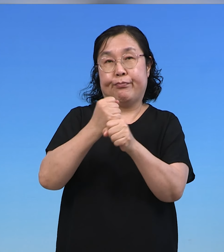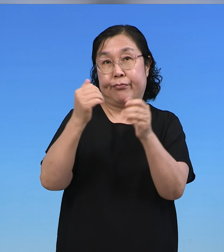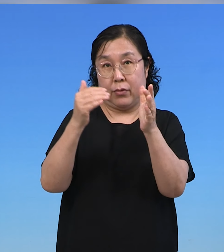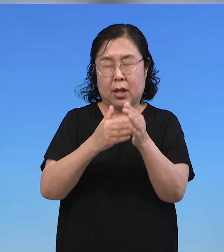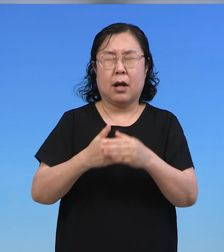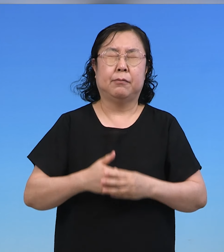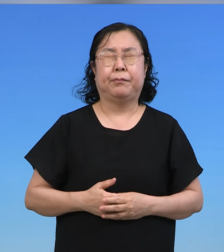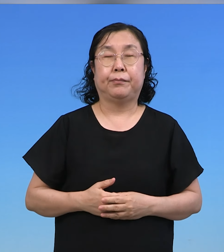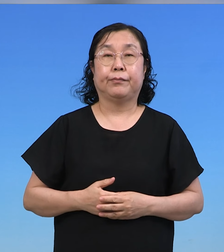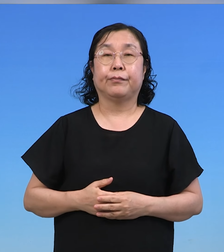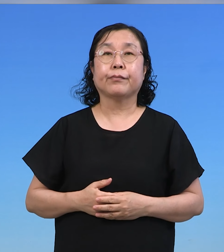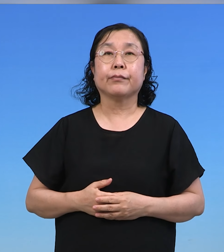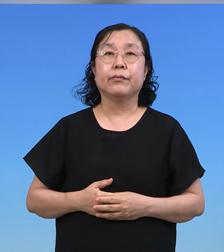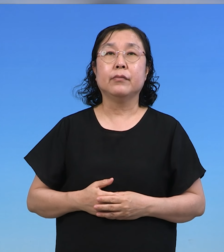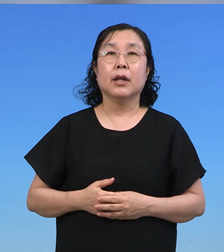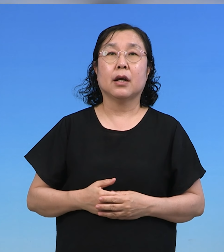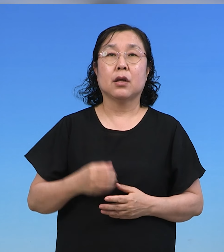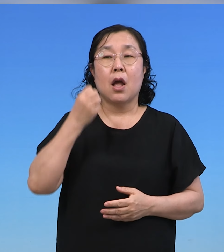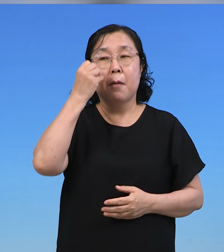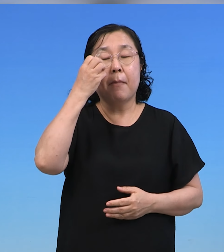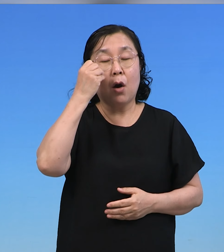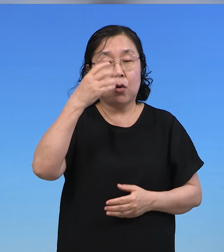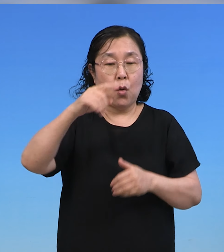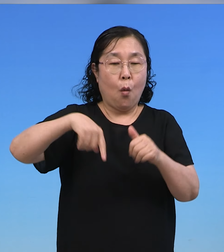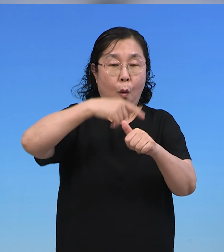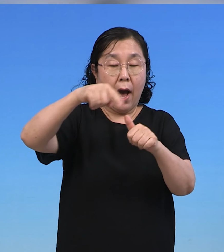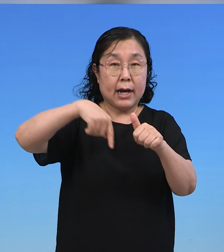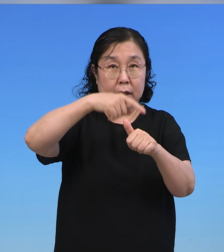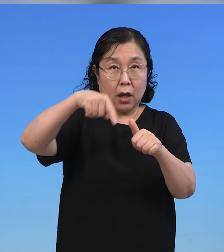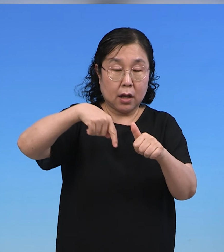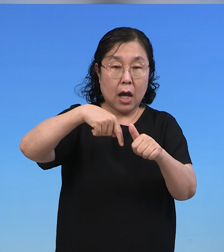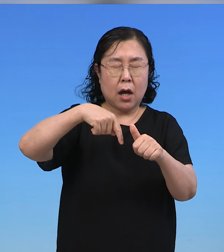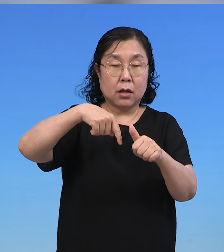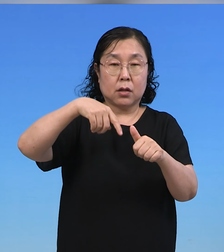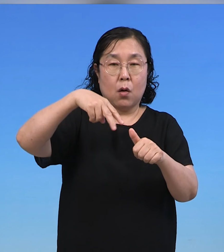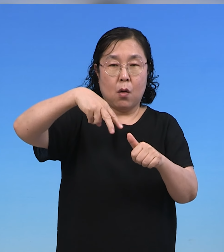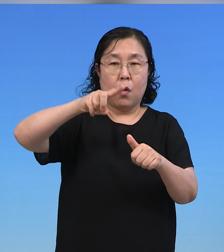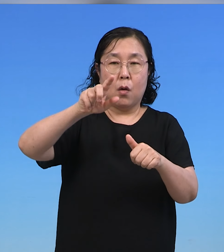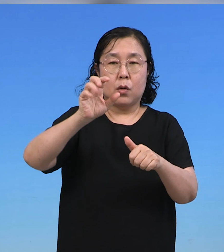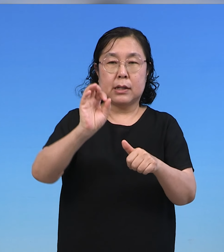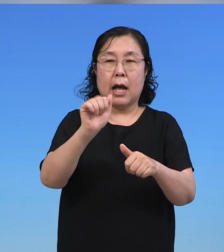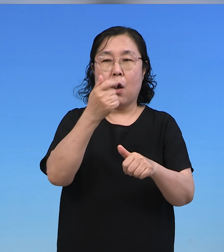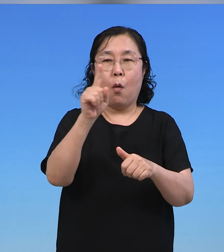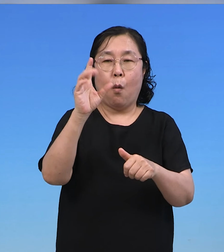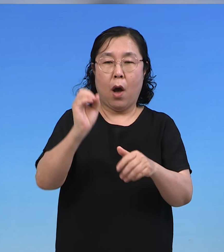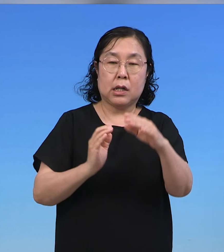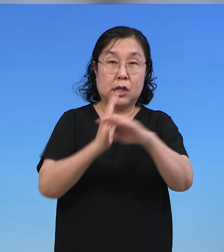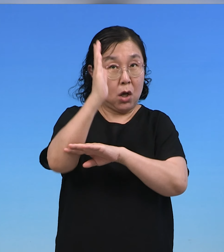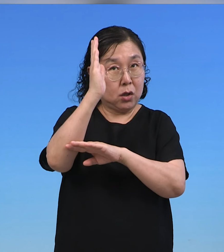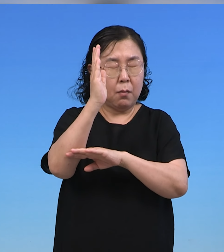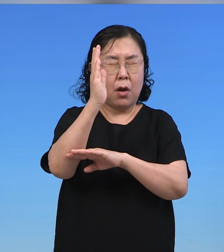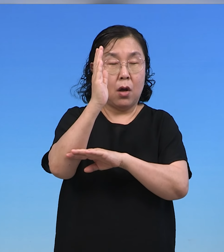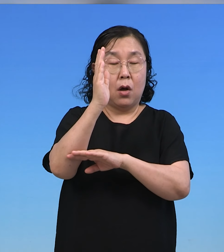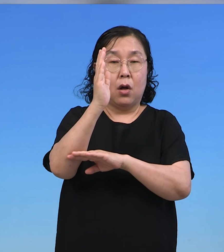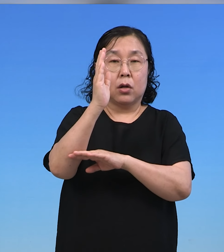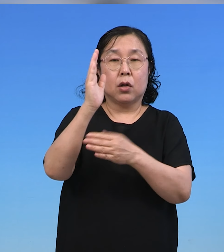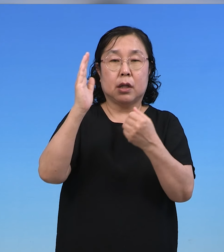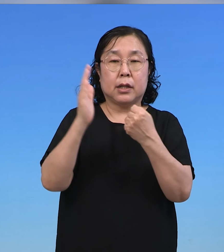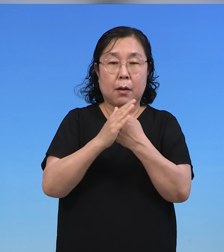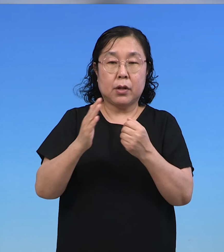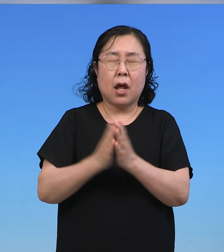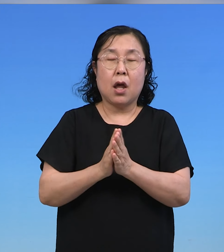이렇게 환경과 상황을 뛰어넘는 사도 바울을 보면서 우리 모두가 도전을 받아야 되고요. 비결이 뭔가 도대체? 똑같이